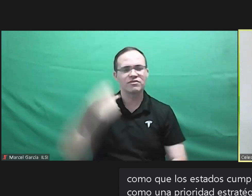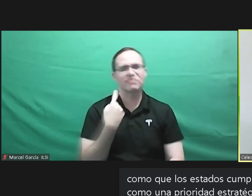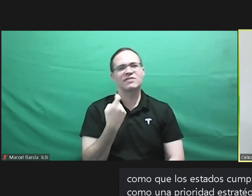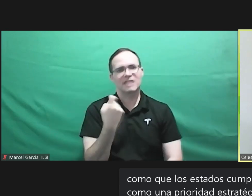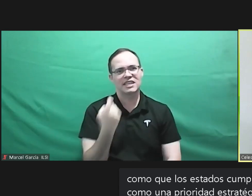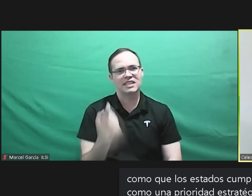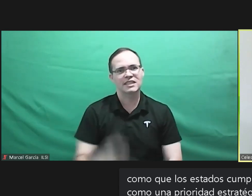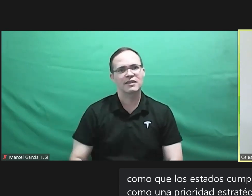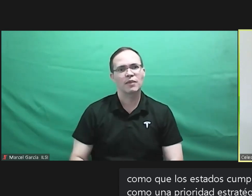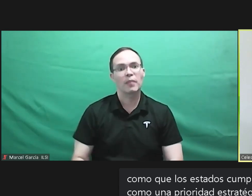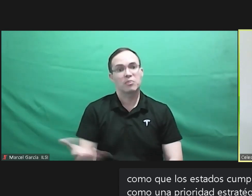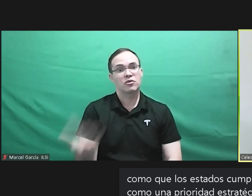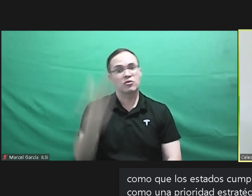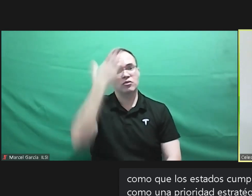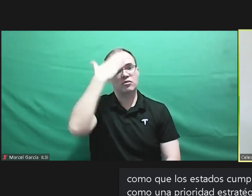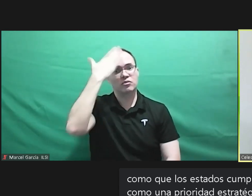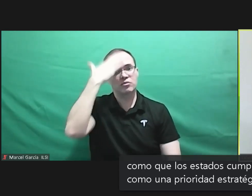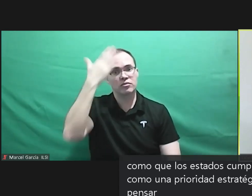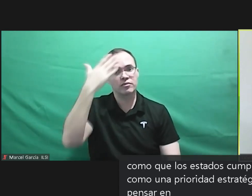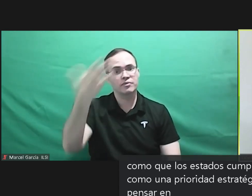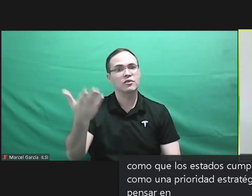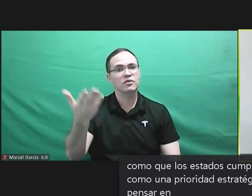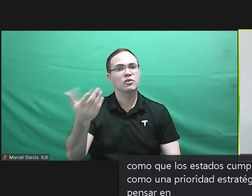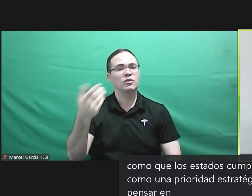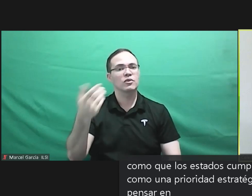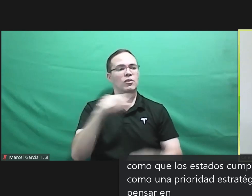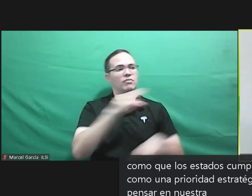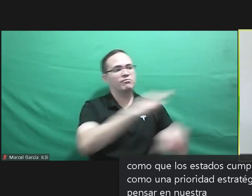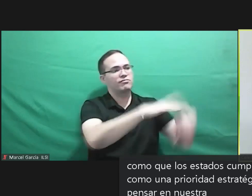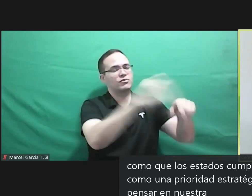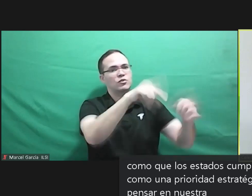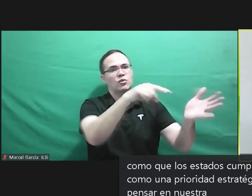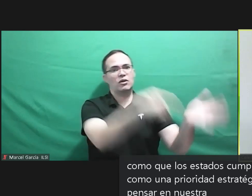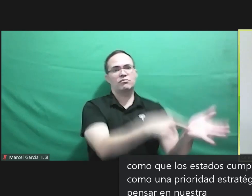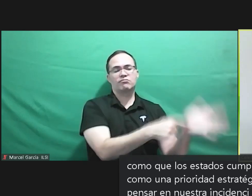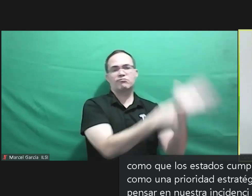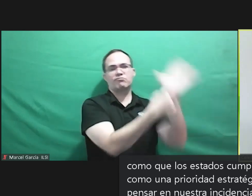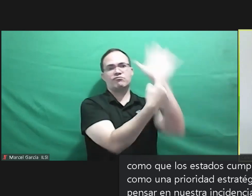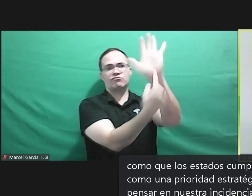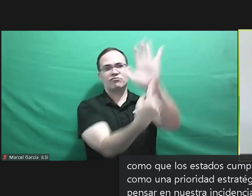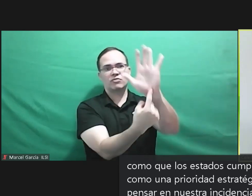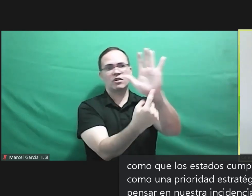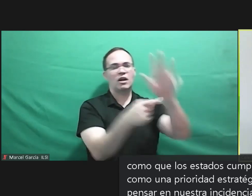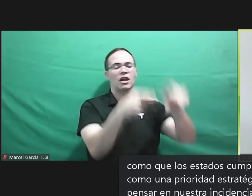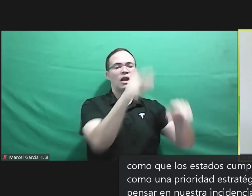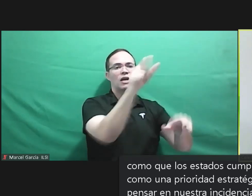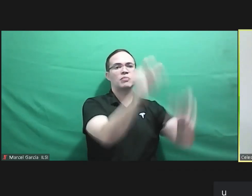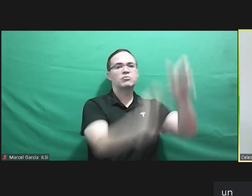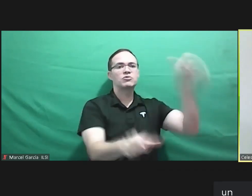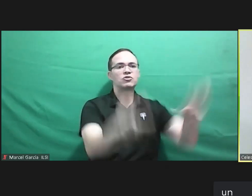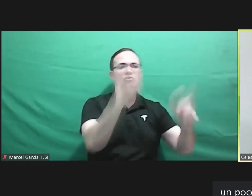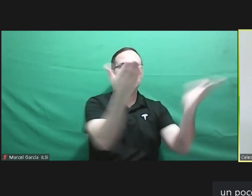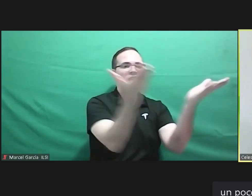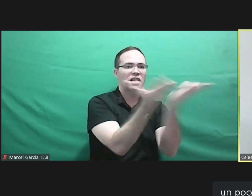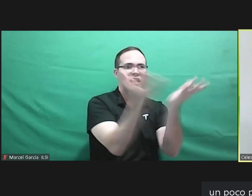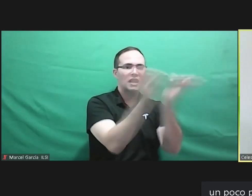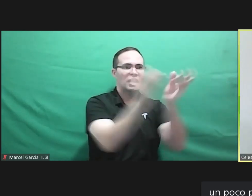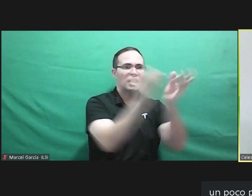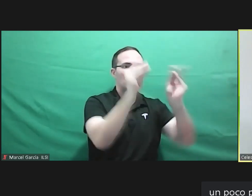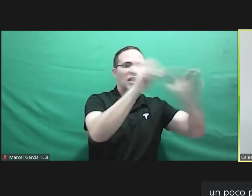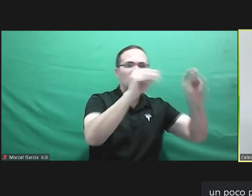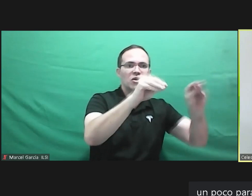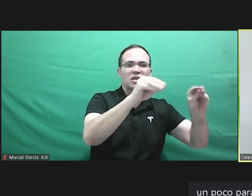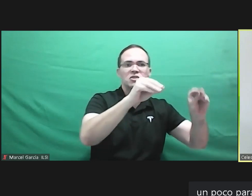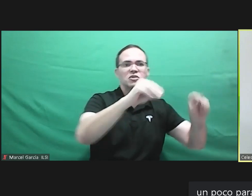que lo hagamos? Un poco para visibilizar violaciones del derecho a la educación de las personas con discapacidad, ¿no? O sea, sus causas,